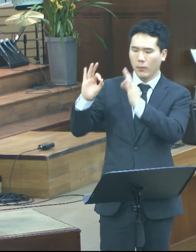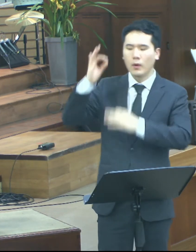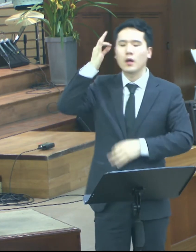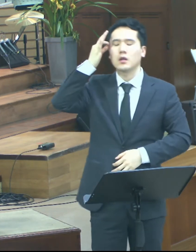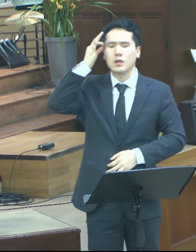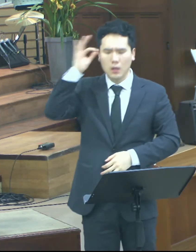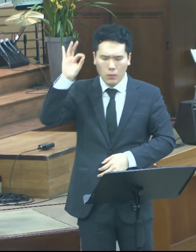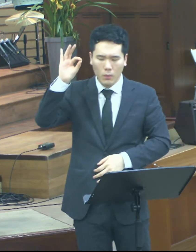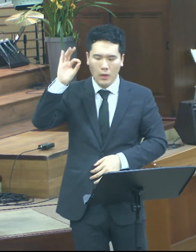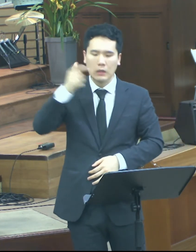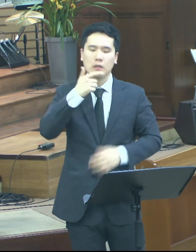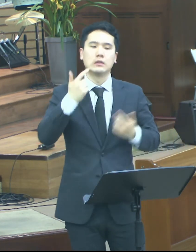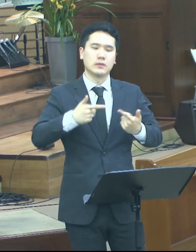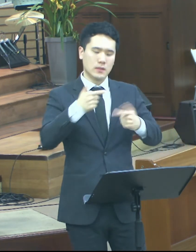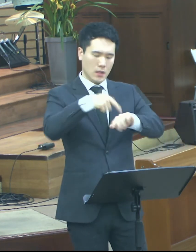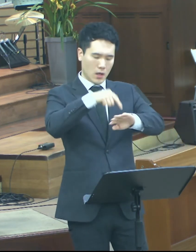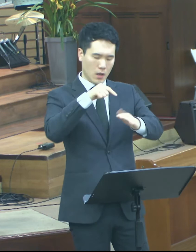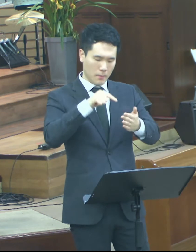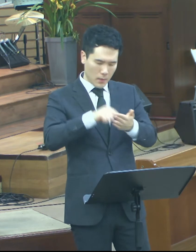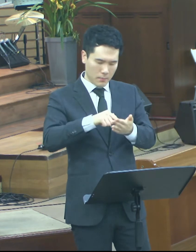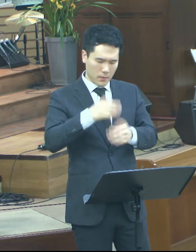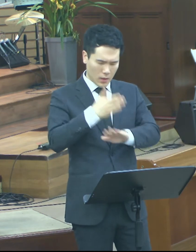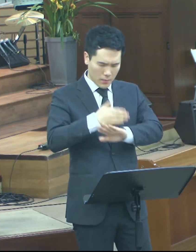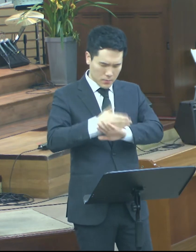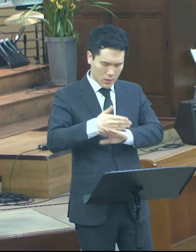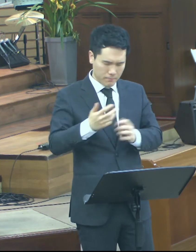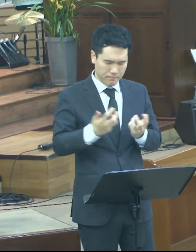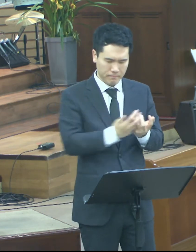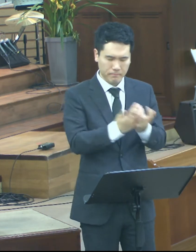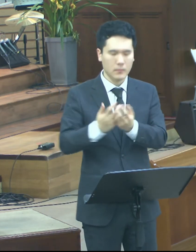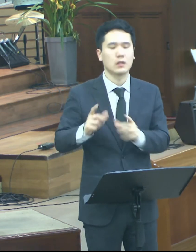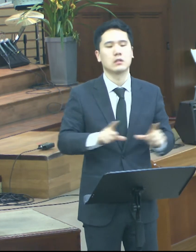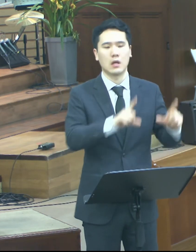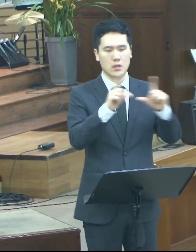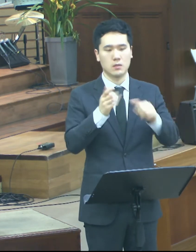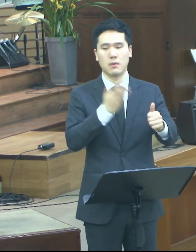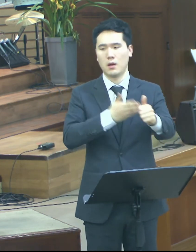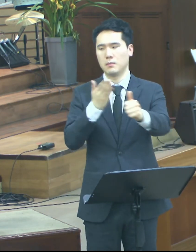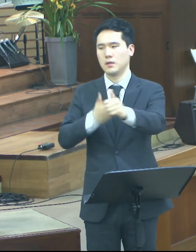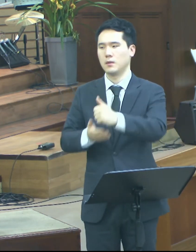풍성한 마음으로 살아가시기를 주의 이름으로 축원합니다. 그것이 하나님 기뻐하는 모습이에요.